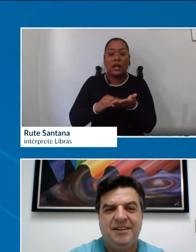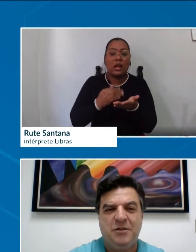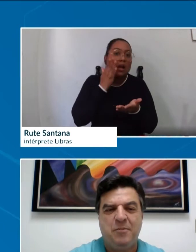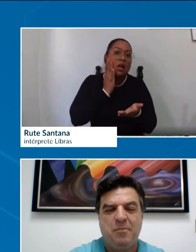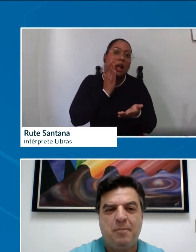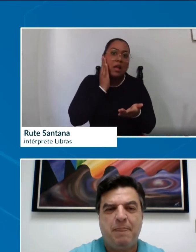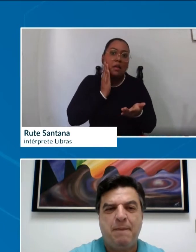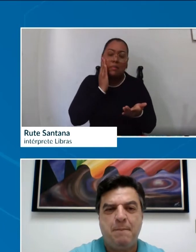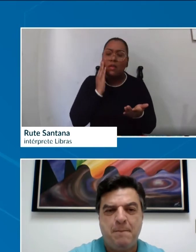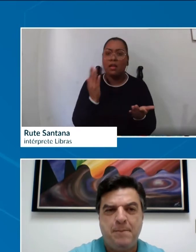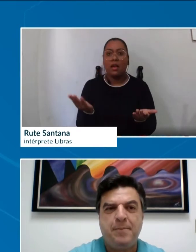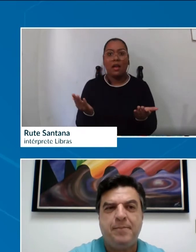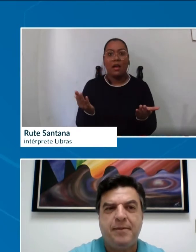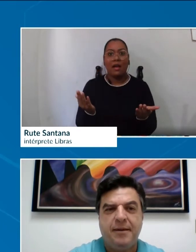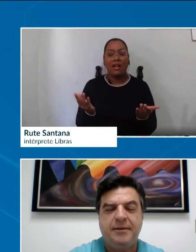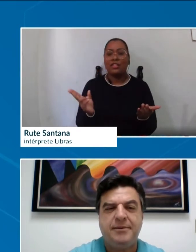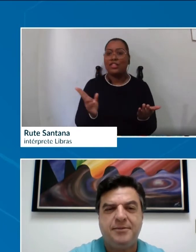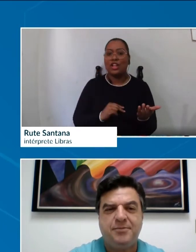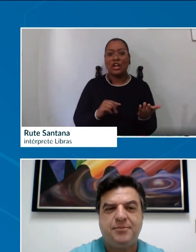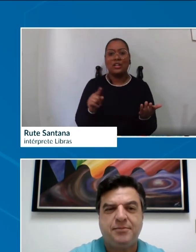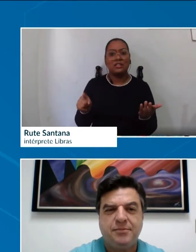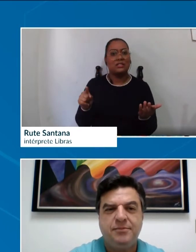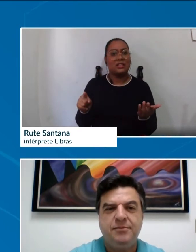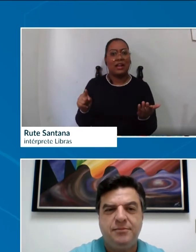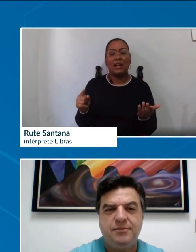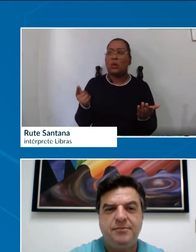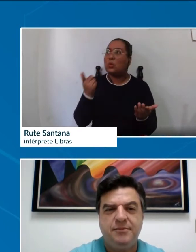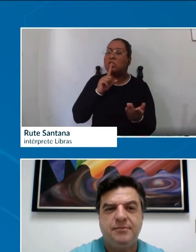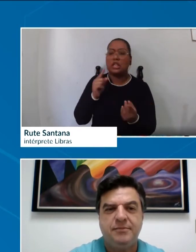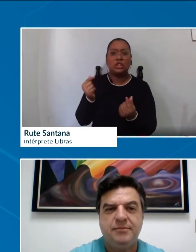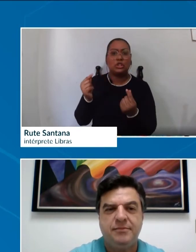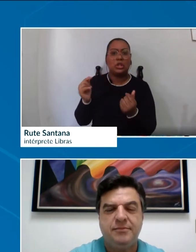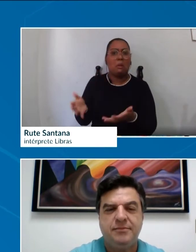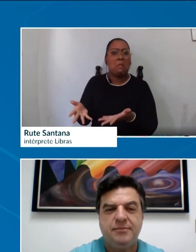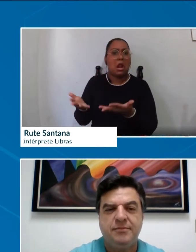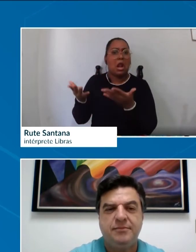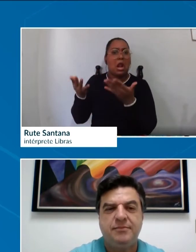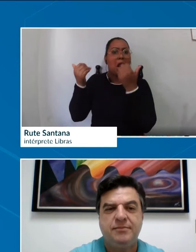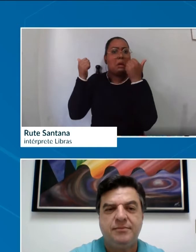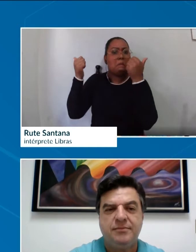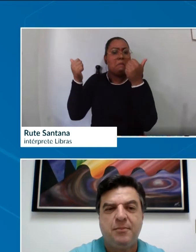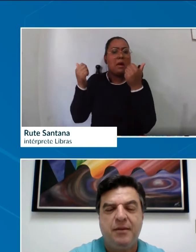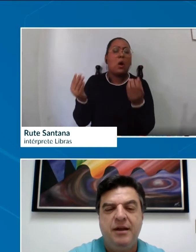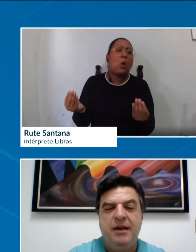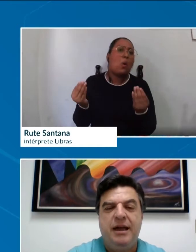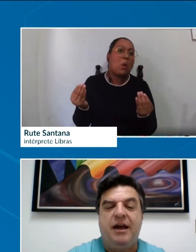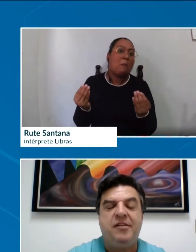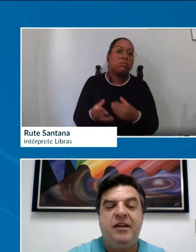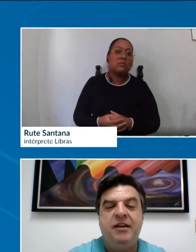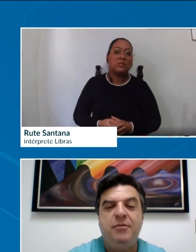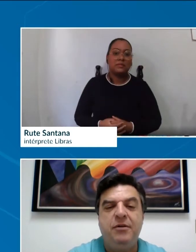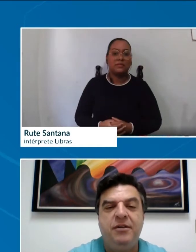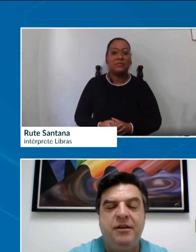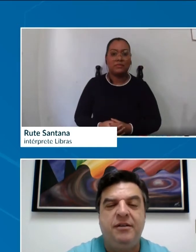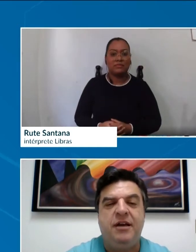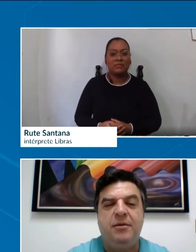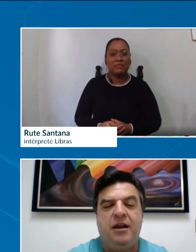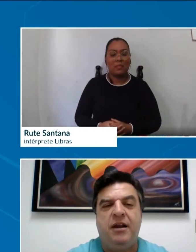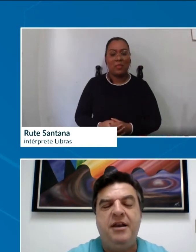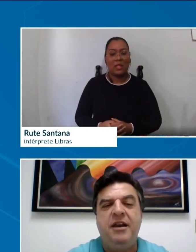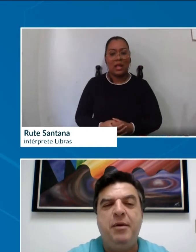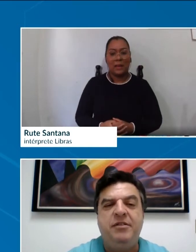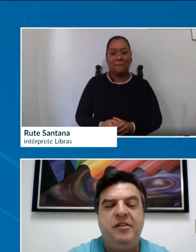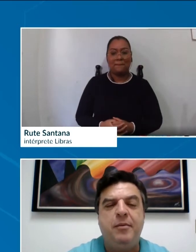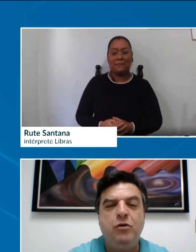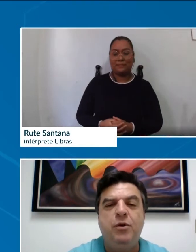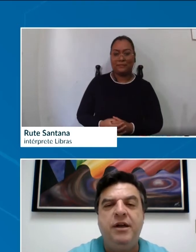indústria da estética, que gera tantos lucros aí, né? Como é que é tudo isso, professor? Essa linha